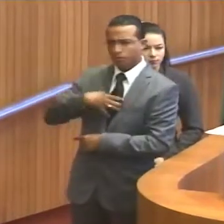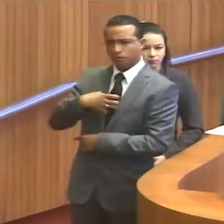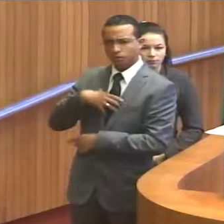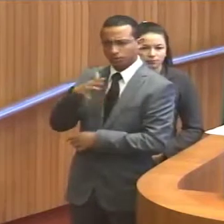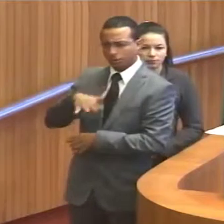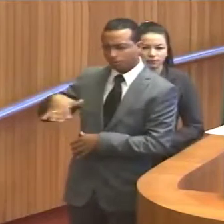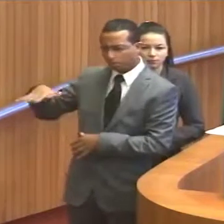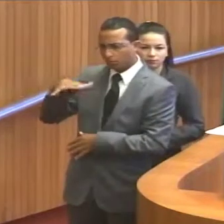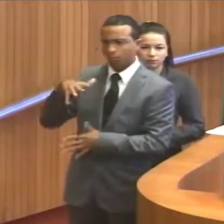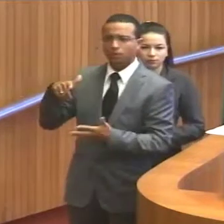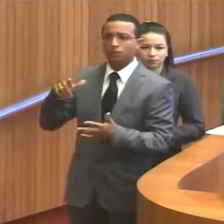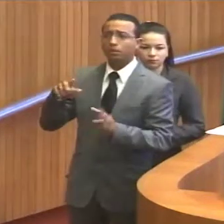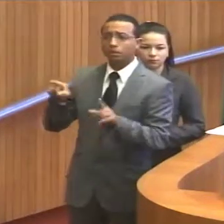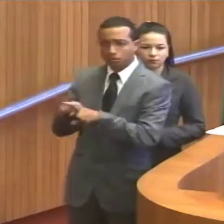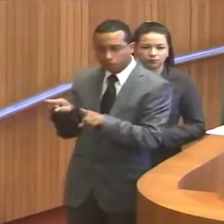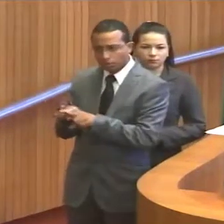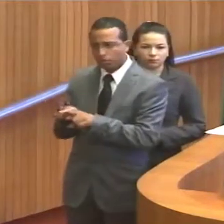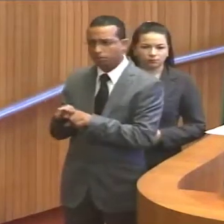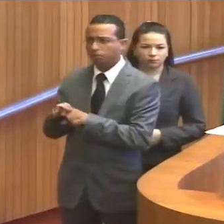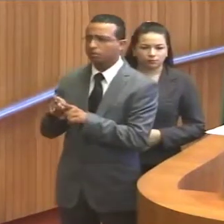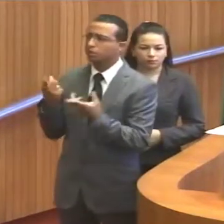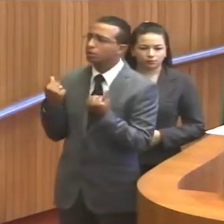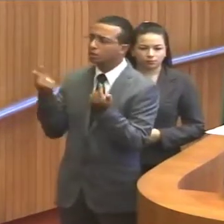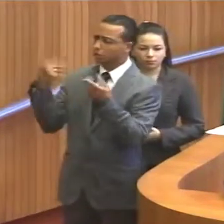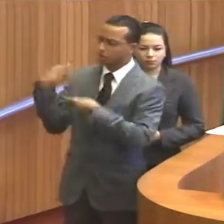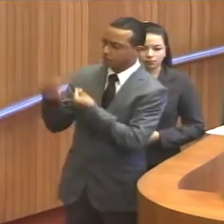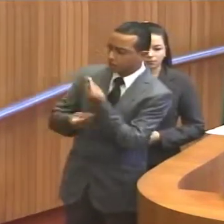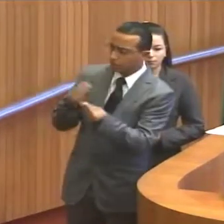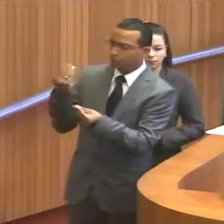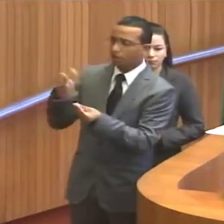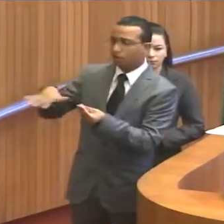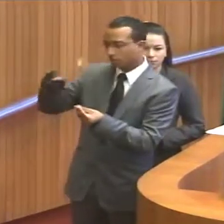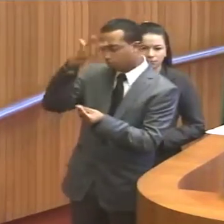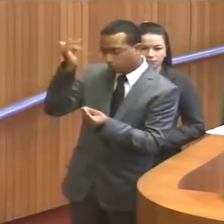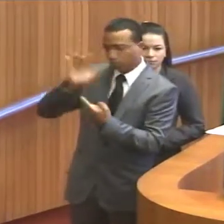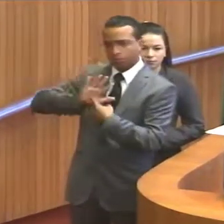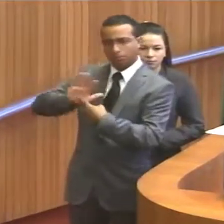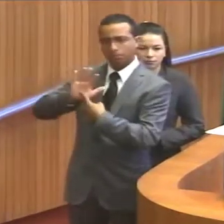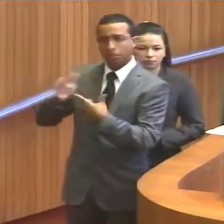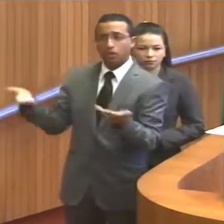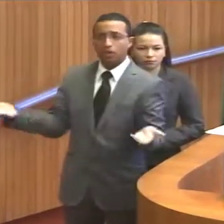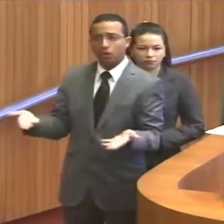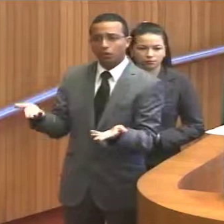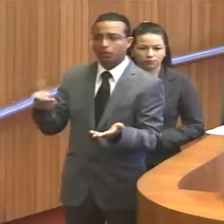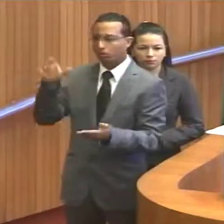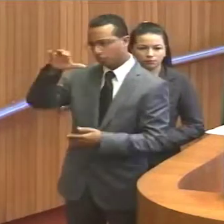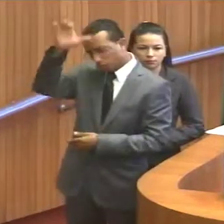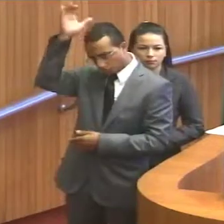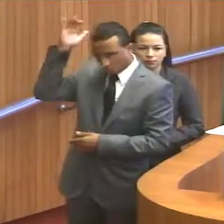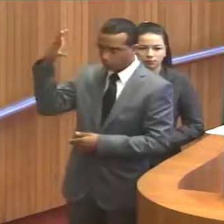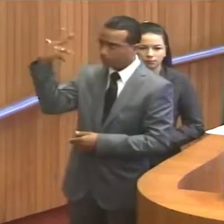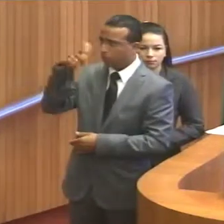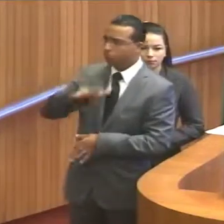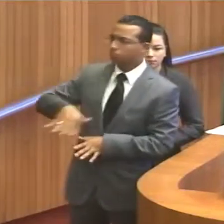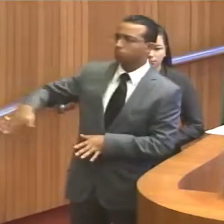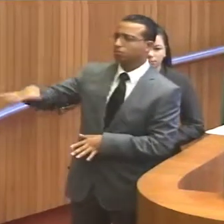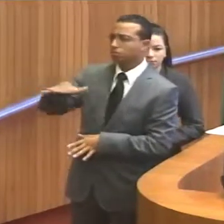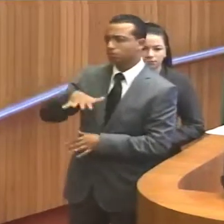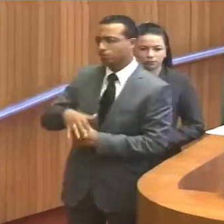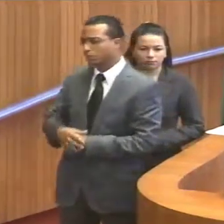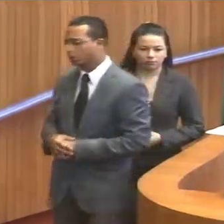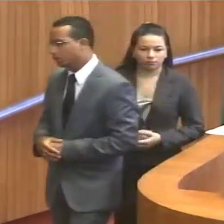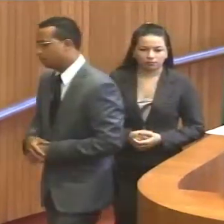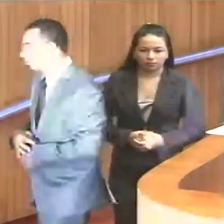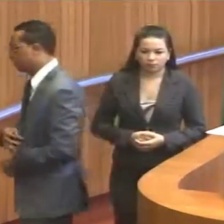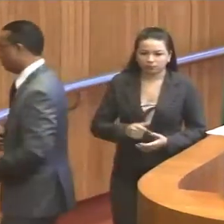estrutura, e trouxe também riqueza para a região, destaque para a região. Hoje, Chapadinha e toda a sua região é destaque